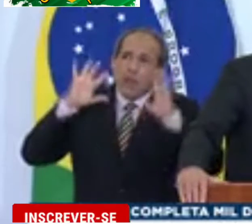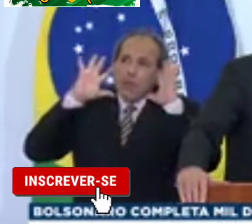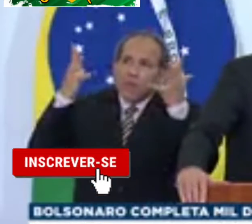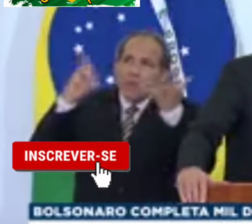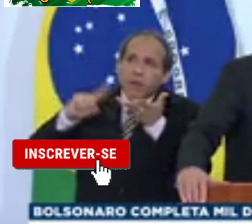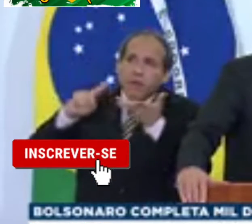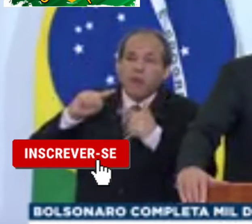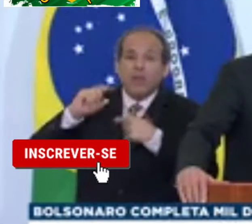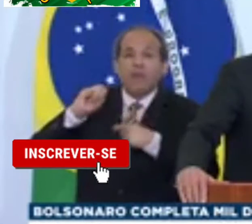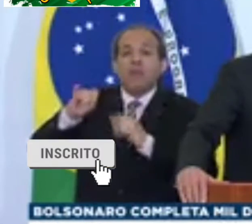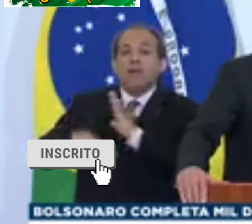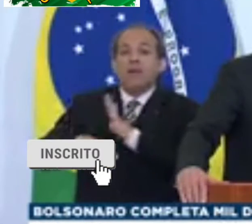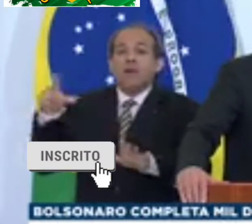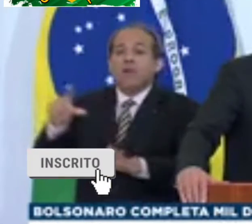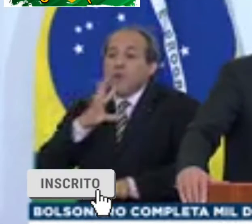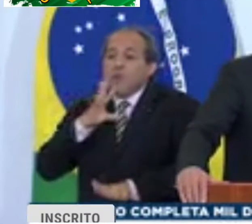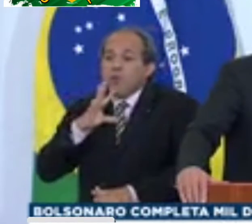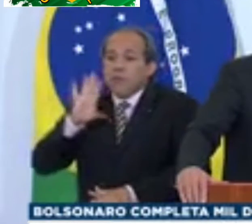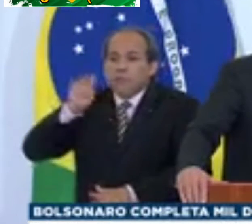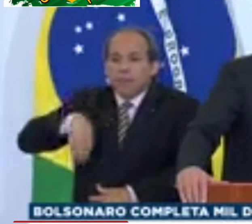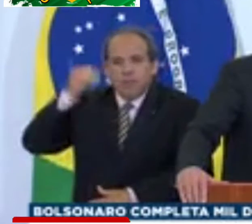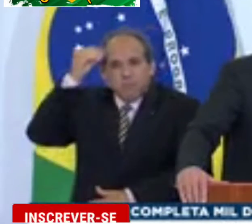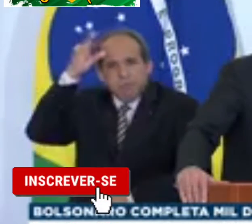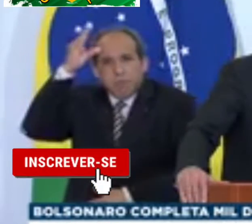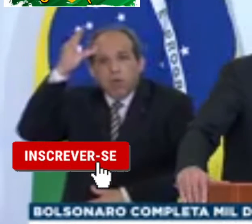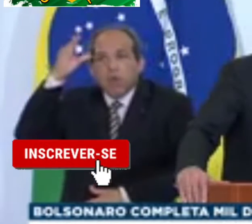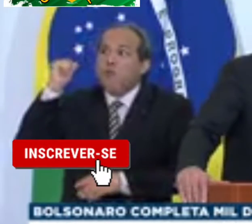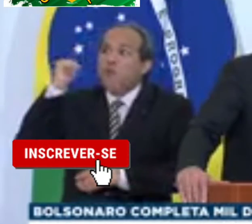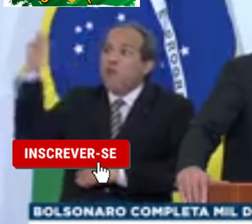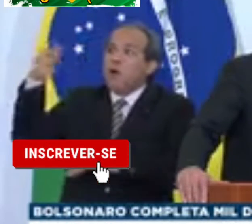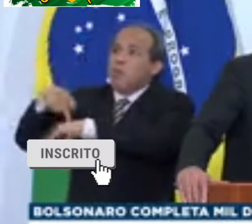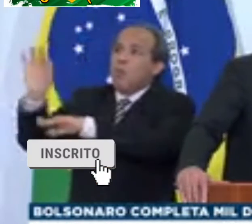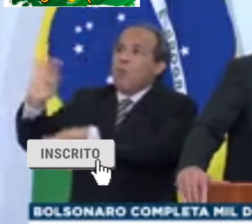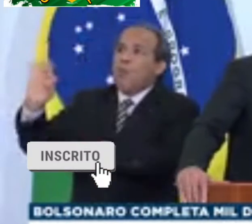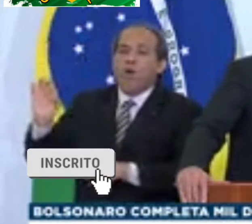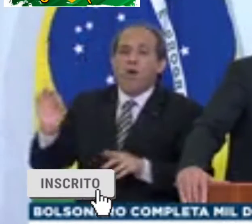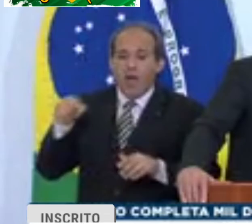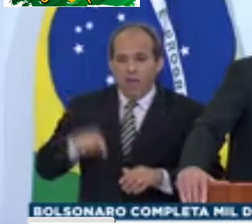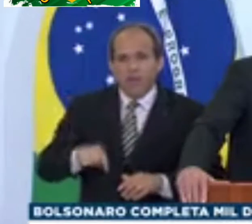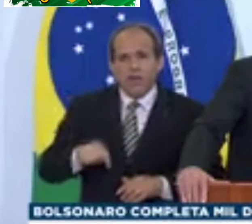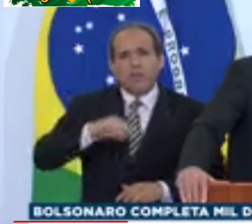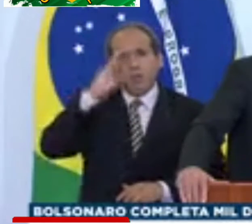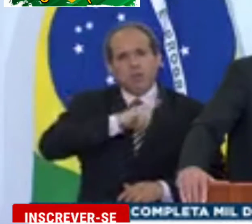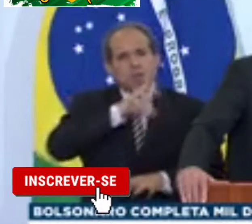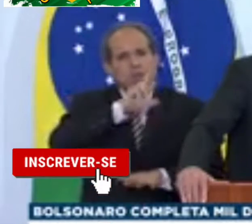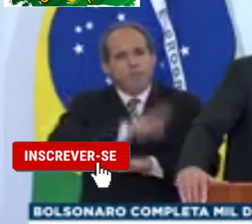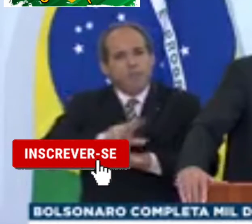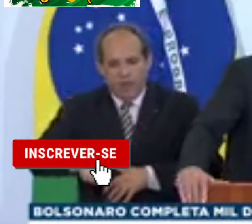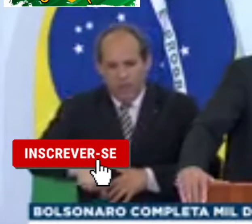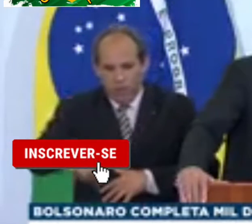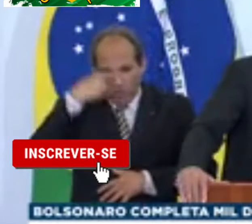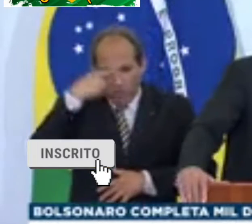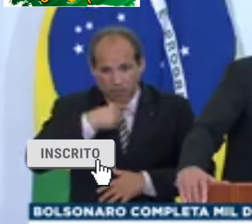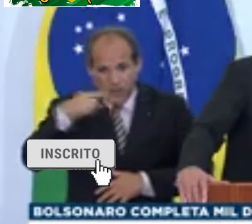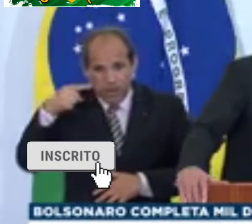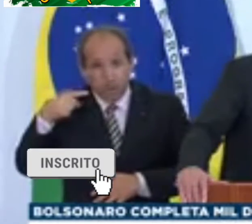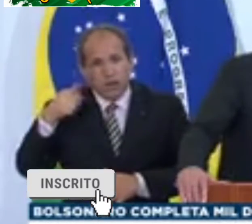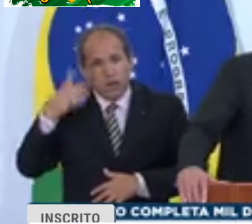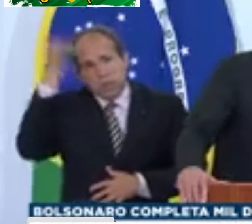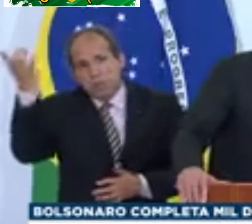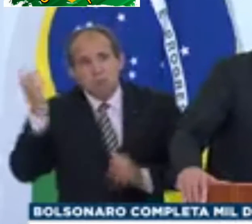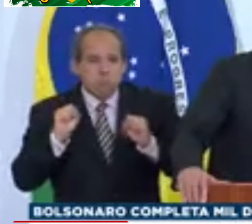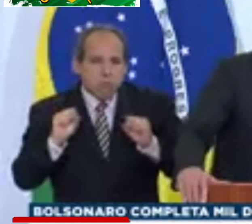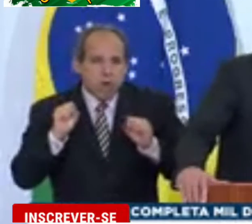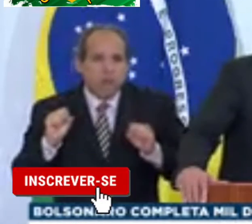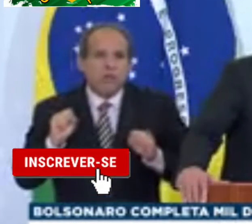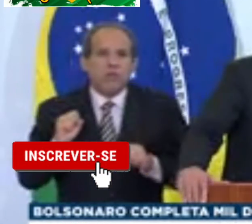Brasil. Ninguém tem o que nós temos. Essa semana viajarei, a partir de amanhã, para vários